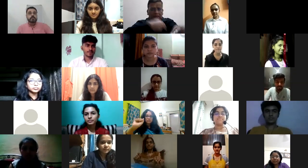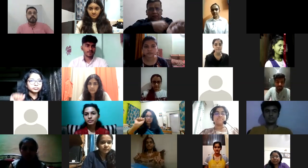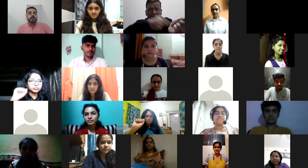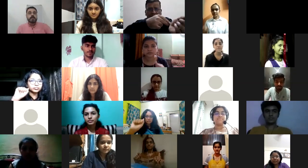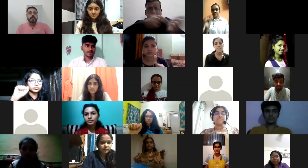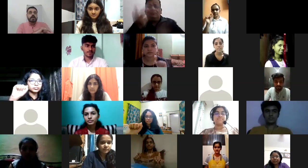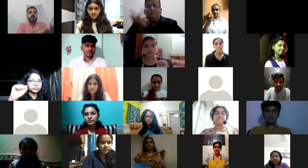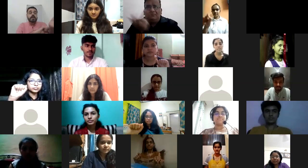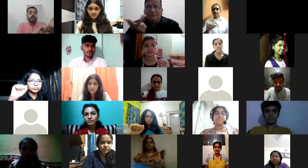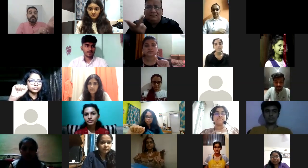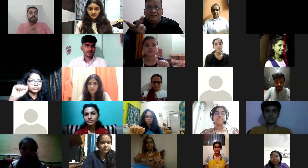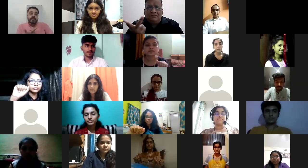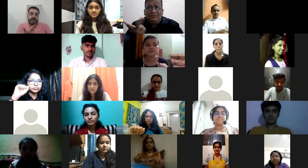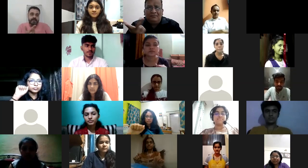तुम्हारा नाम क्या है?